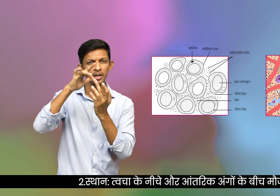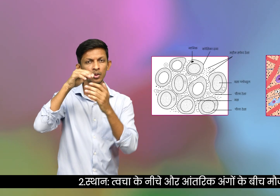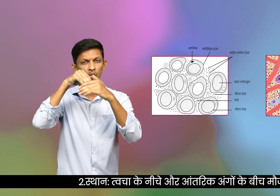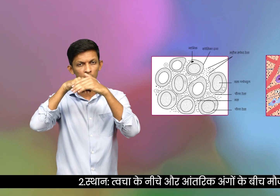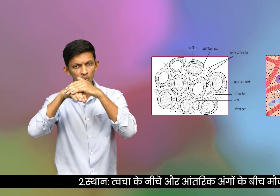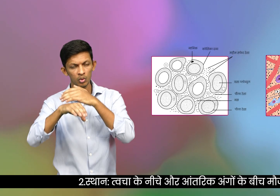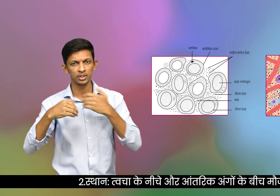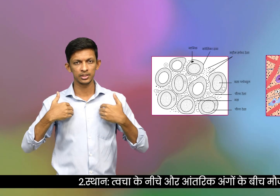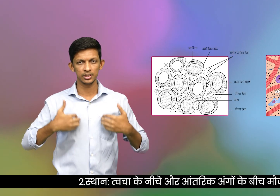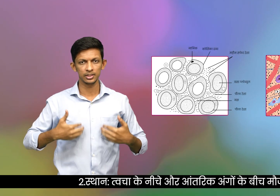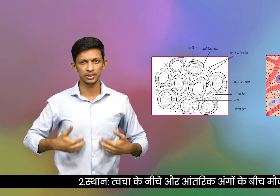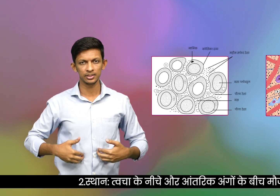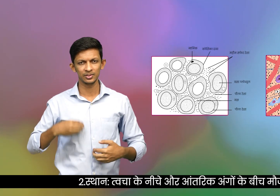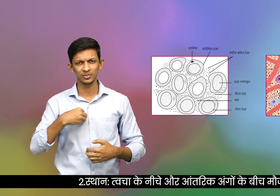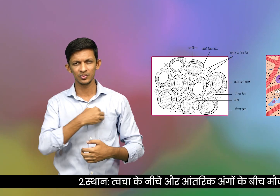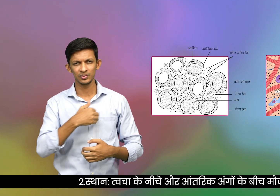अंगों के बीच मौजूद।